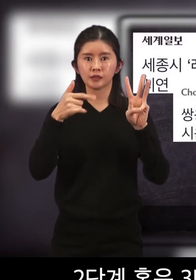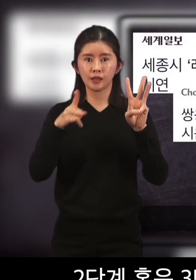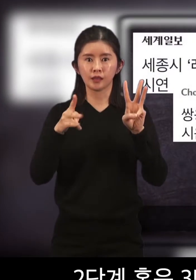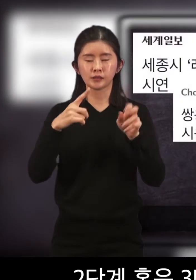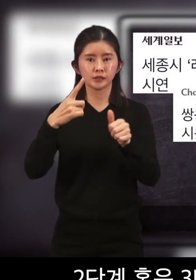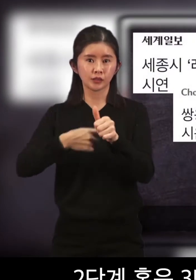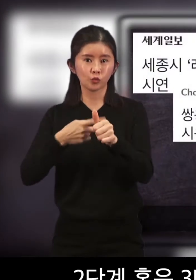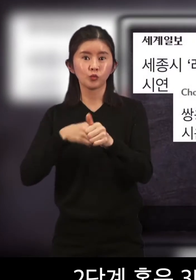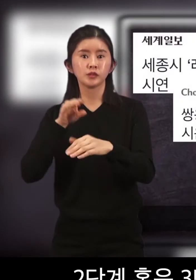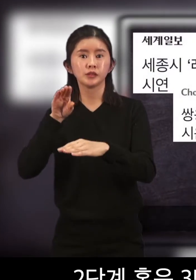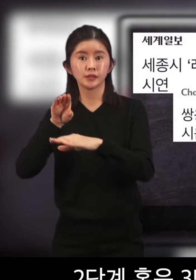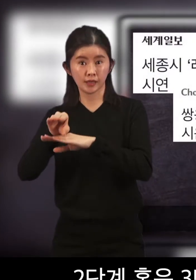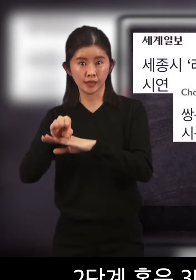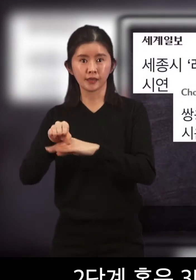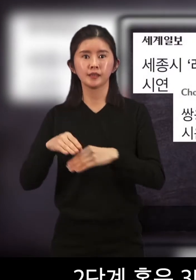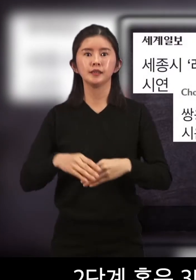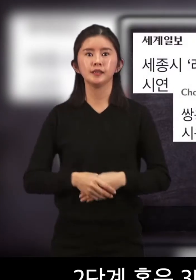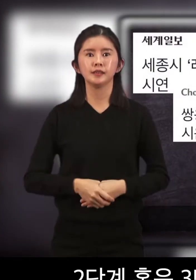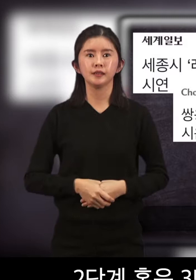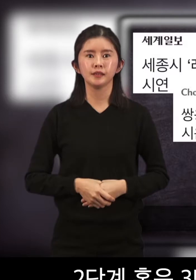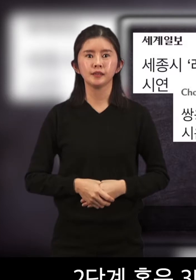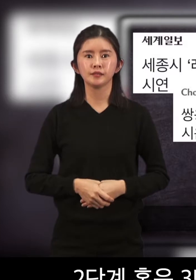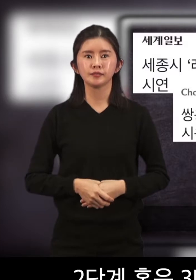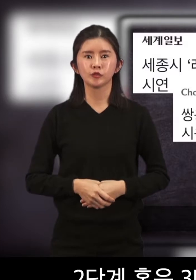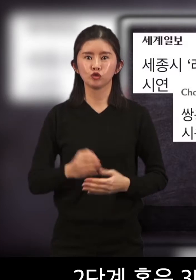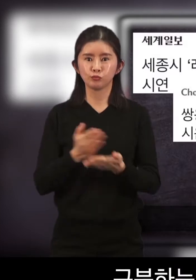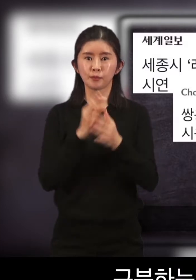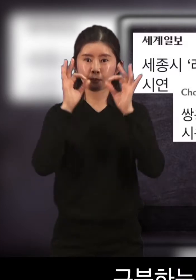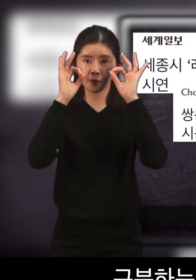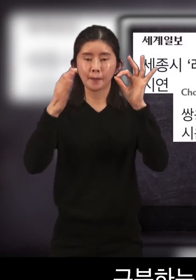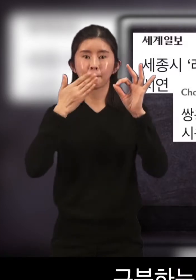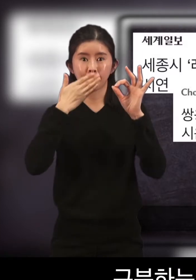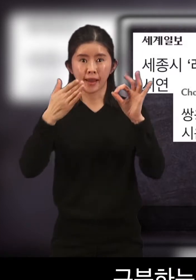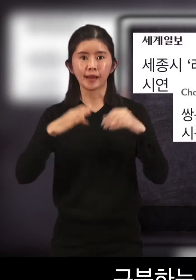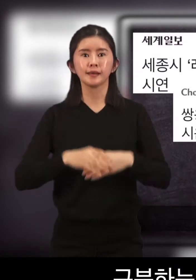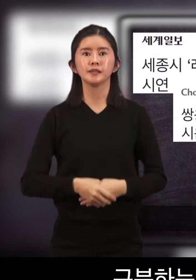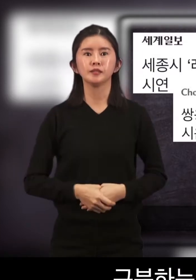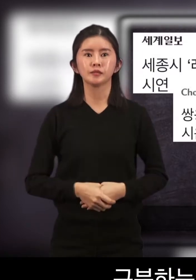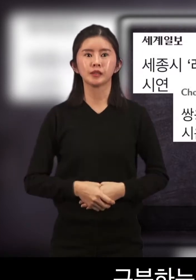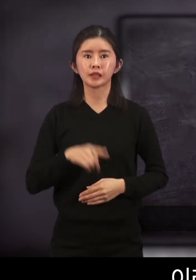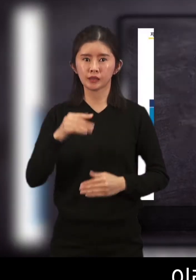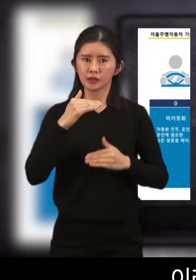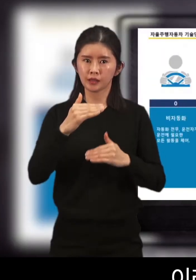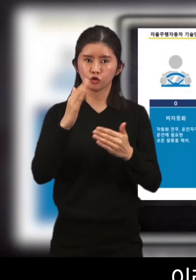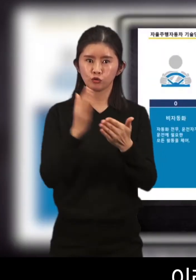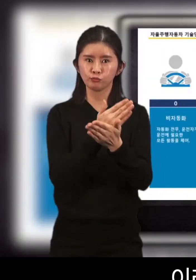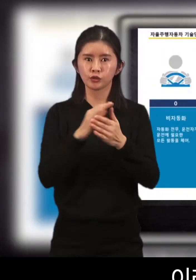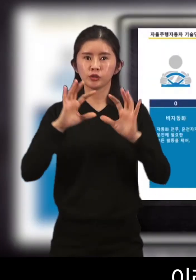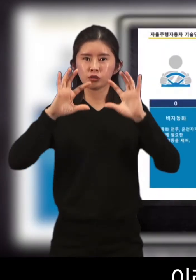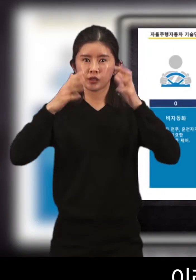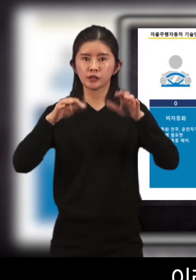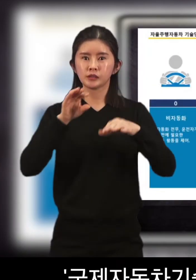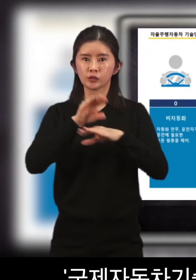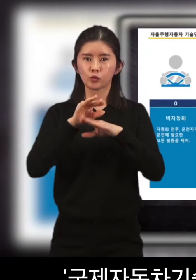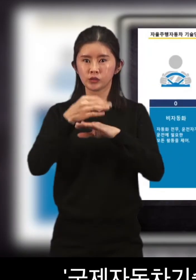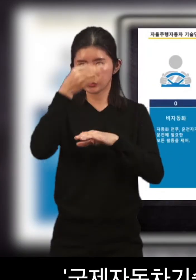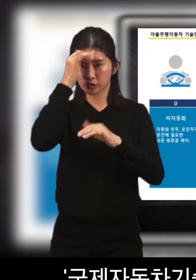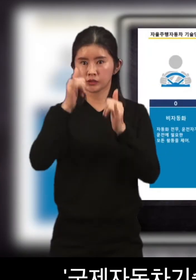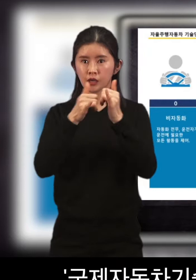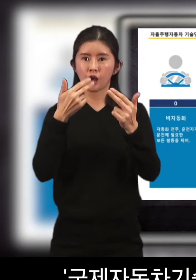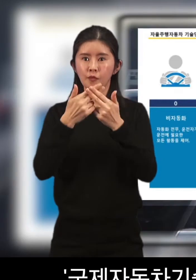2단계 혹은 3단계라고 자율주행 자동차를 구분하는 걸 볼 수가 있습니다. 이러한 단계 구분은